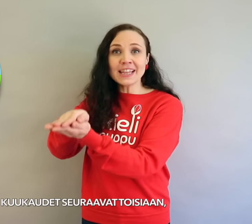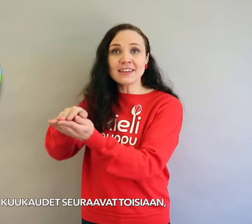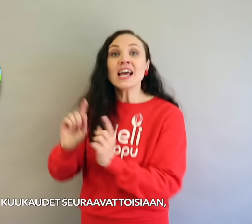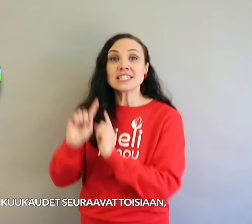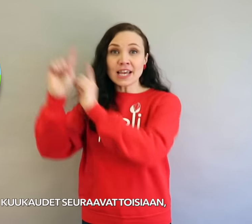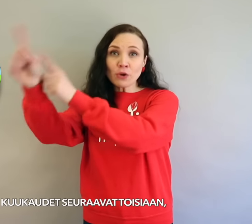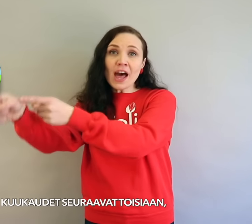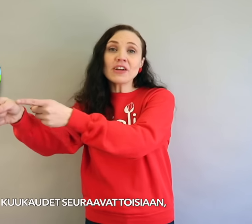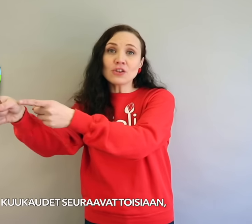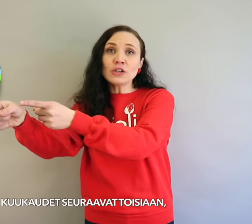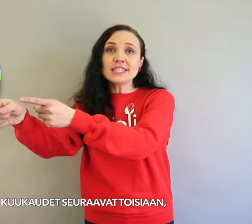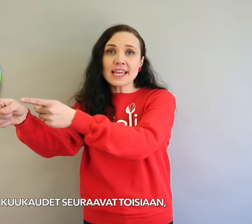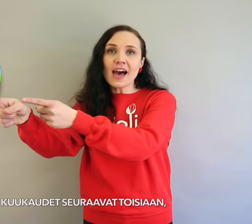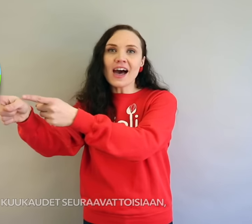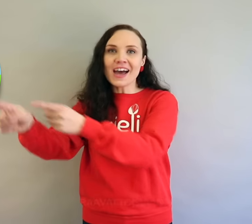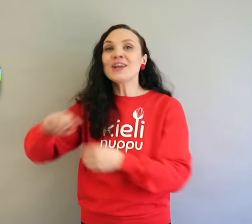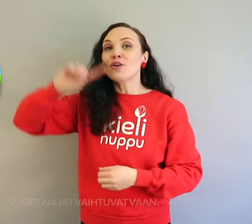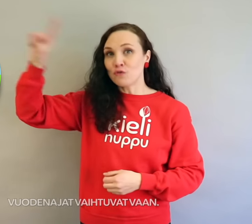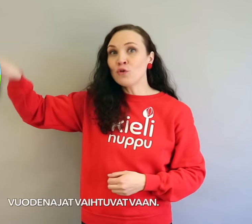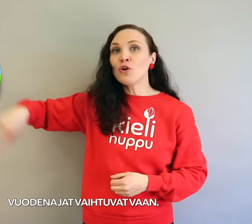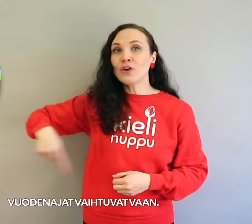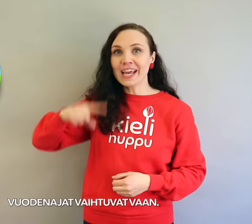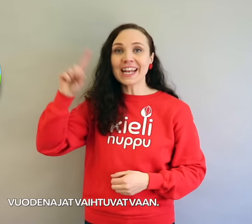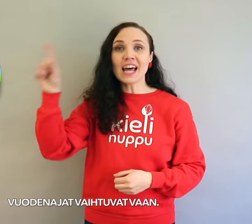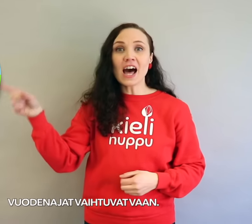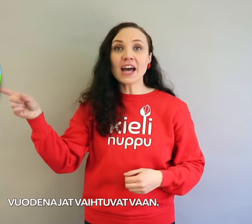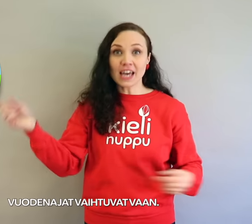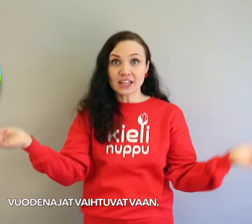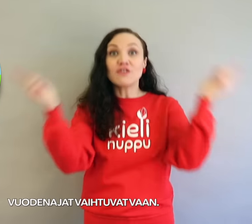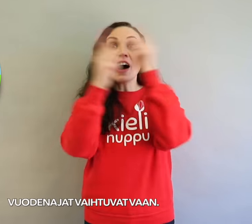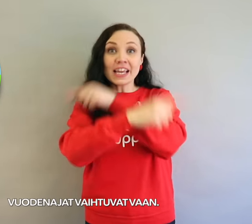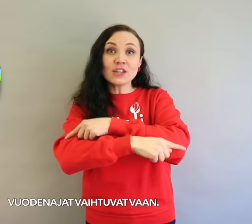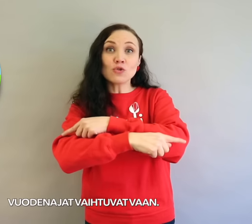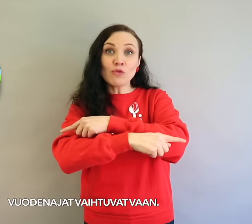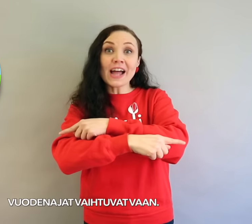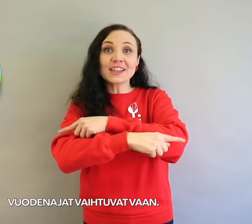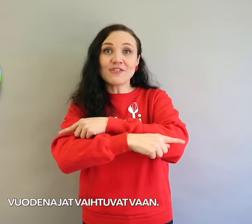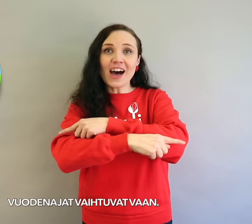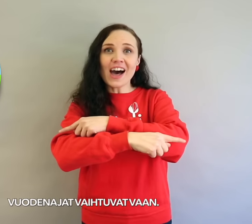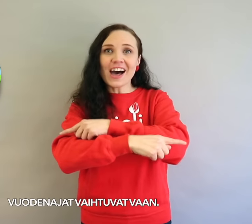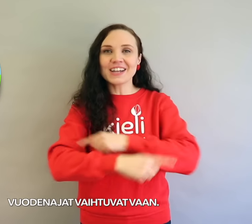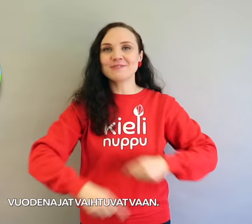Kuukaudet seuraavat toisiaan, vuoden ajat vaihtuvat vaan.